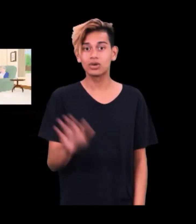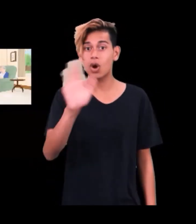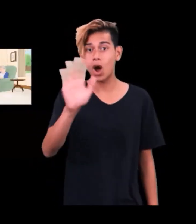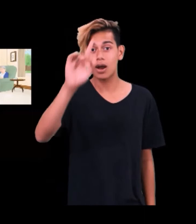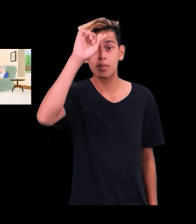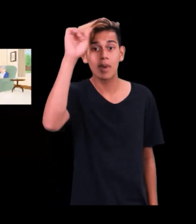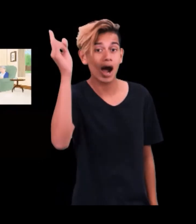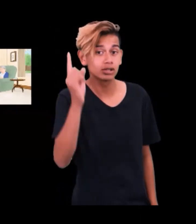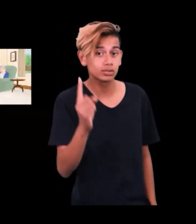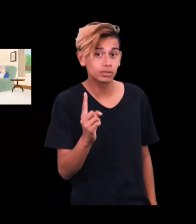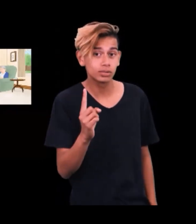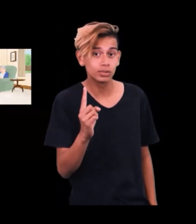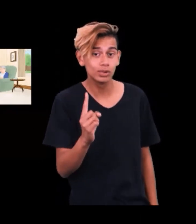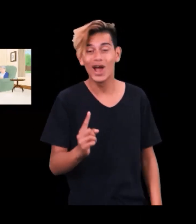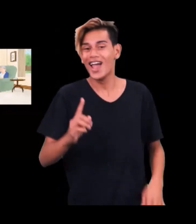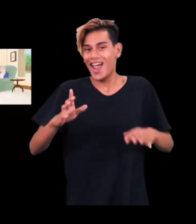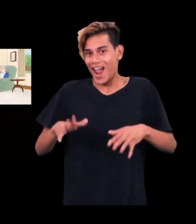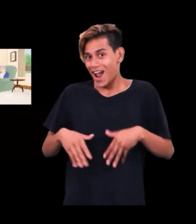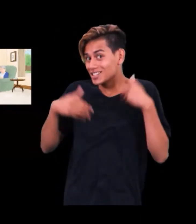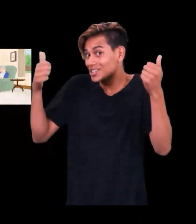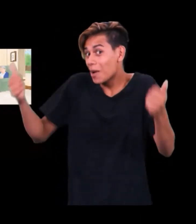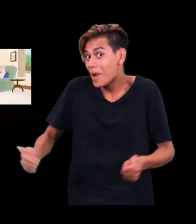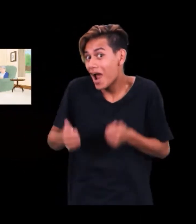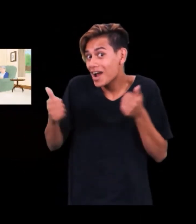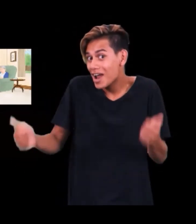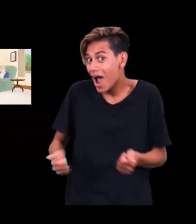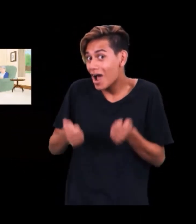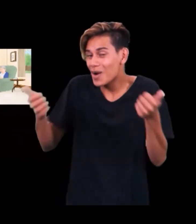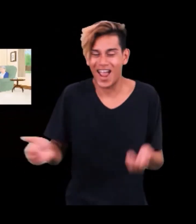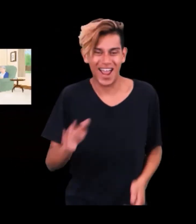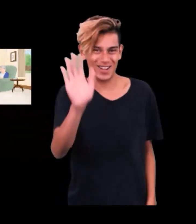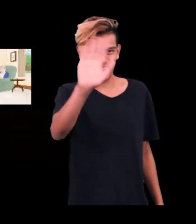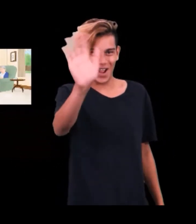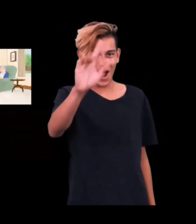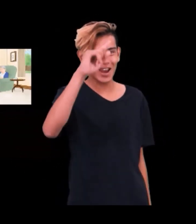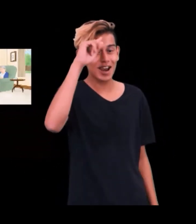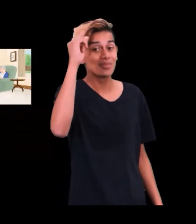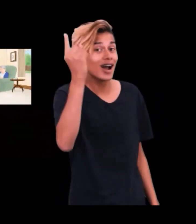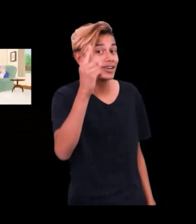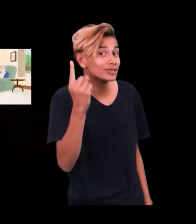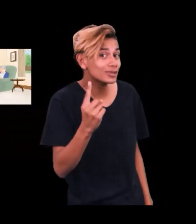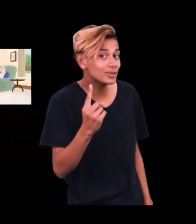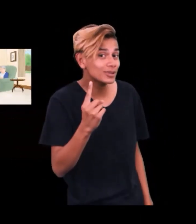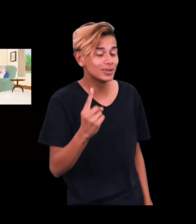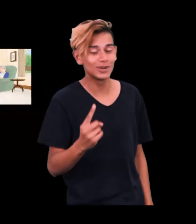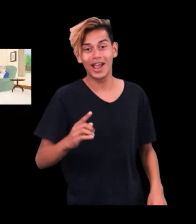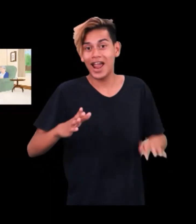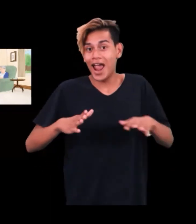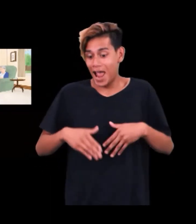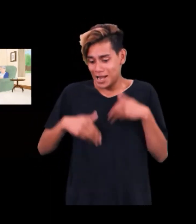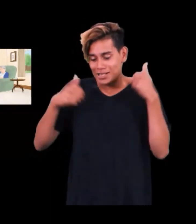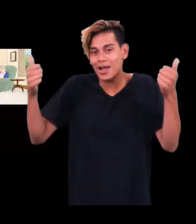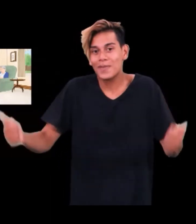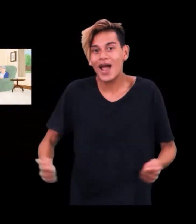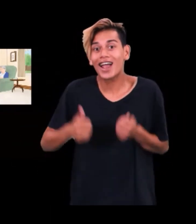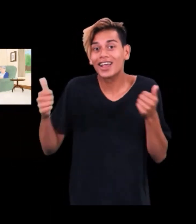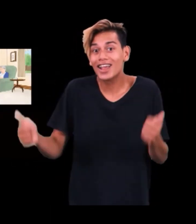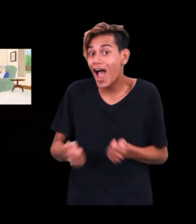Kia ora machu, ke te pehe a koe. Kia ora machu, ke te pehe a